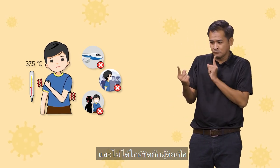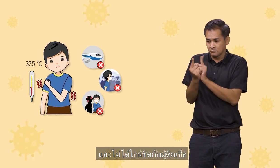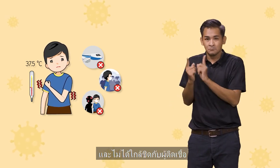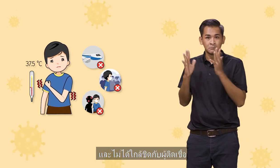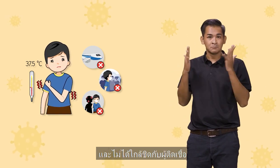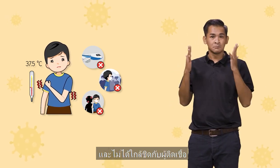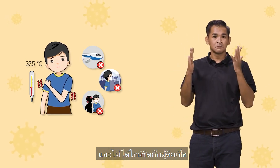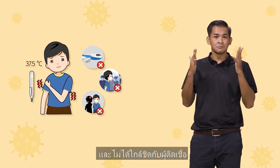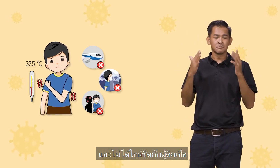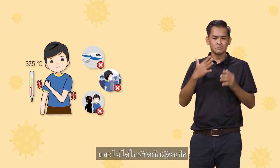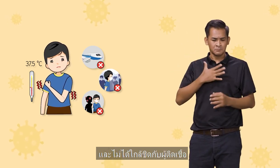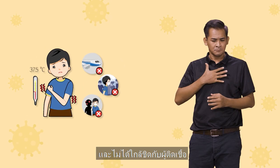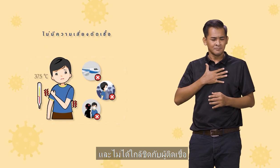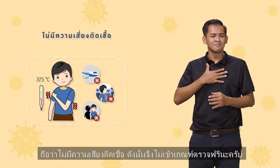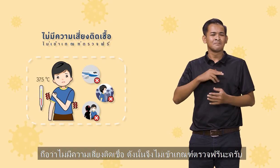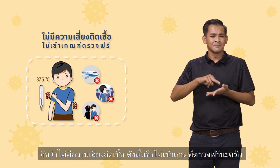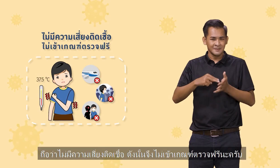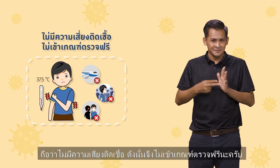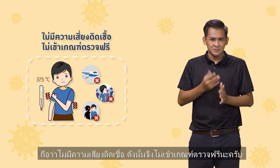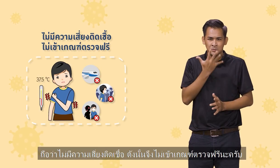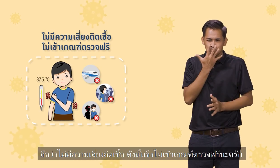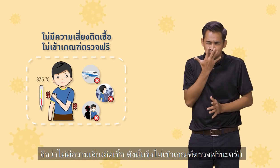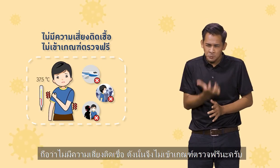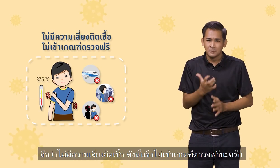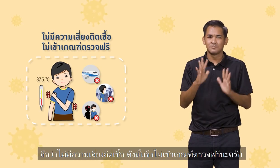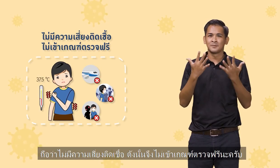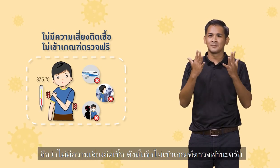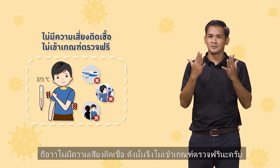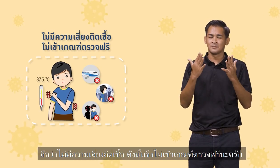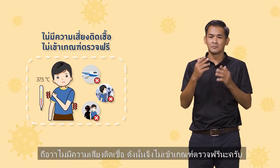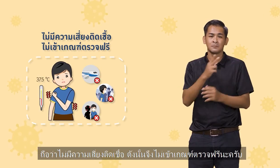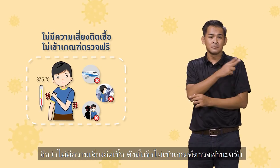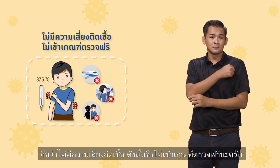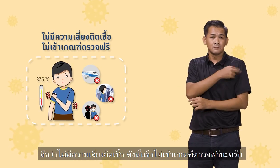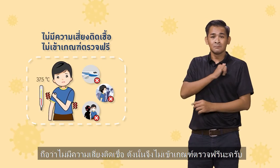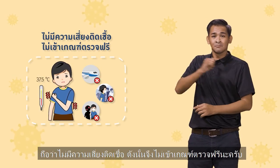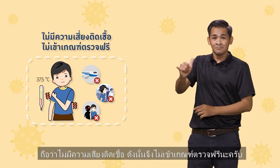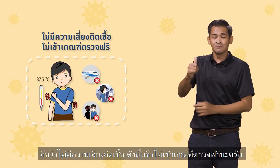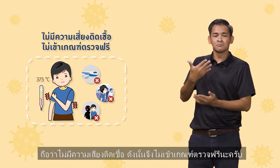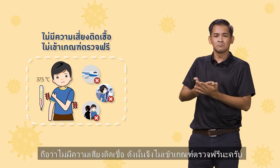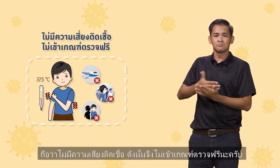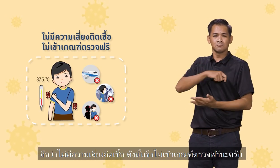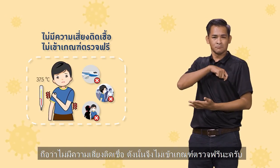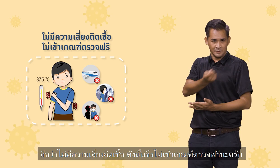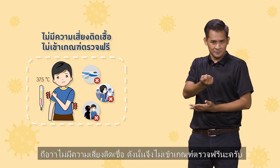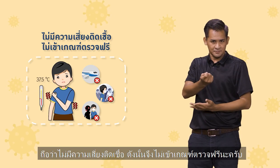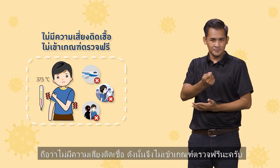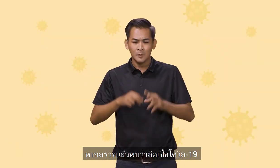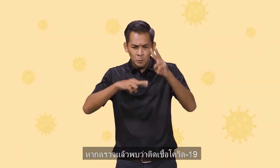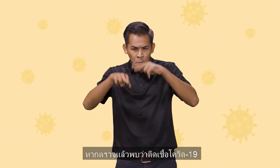ล้ชิดกับผู้ติดเชื้อถือว่าไม่มีความเสี่ยงติดเชื้อดังนั้นจึงไม่เข้าเกณฑ์ตรวจฟรีนะครับห